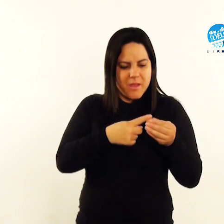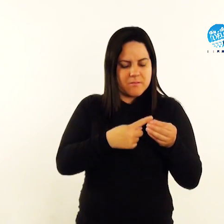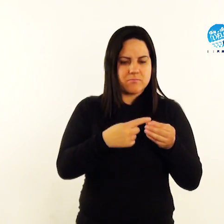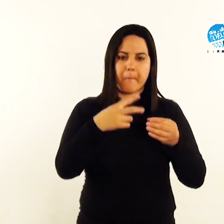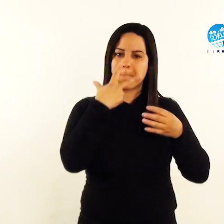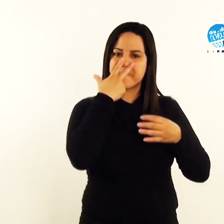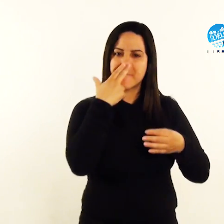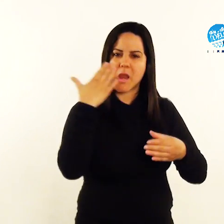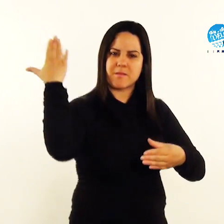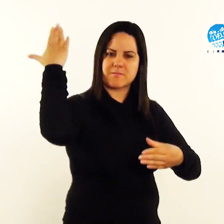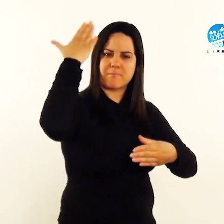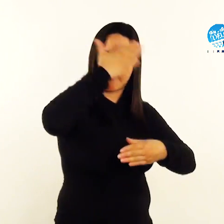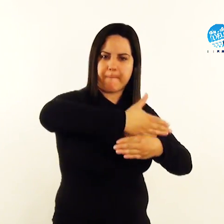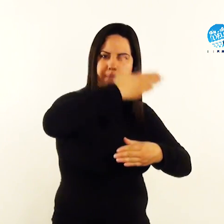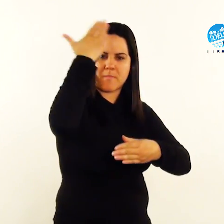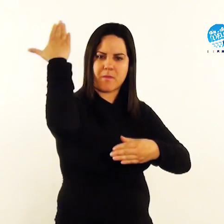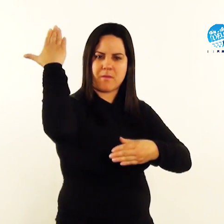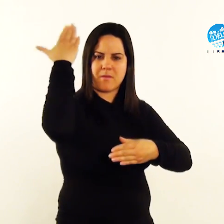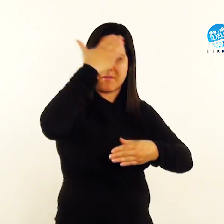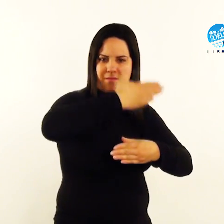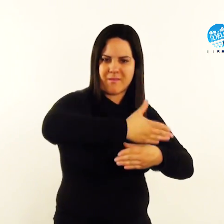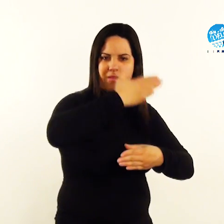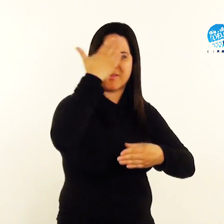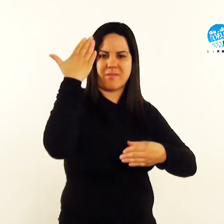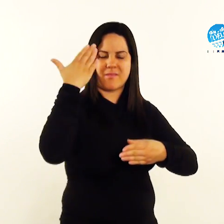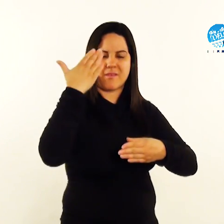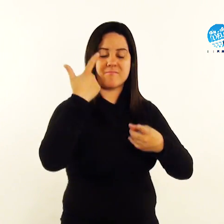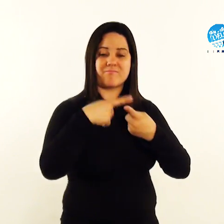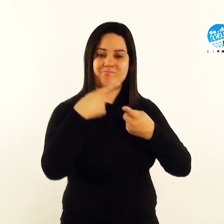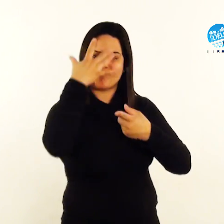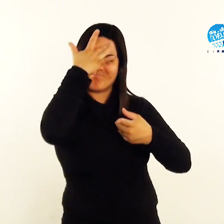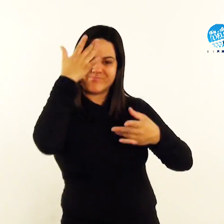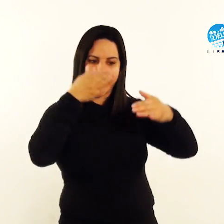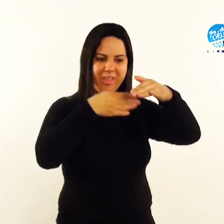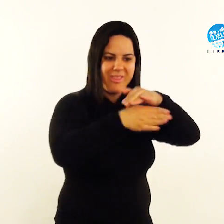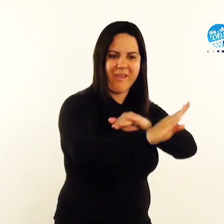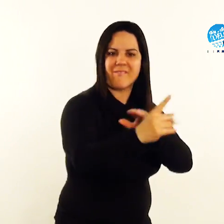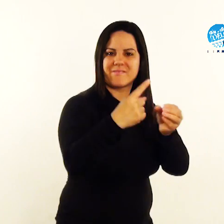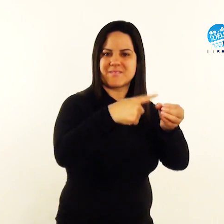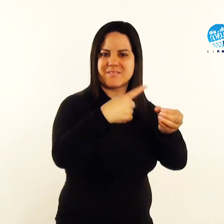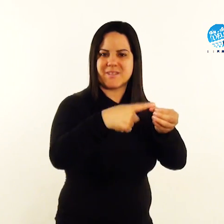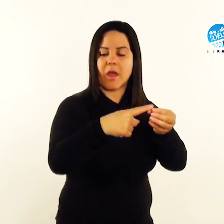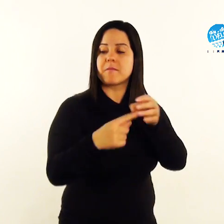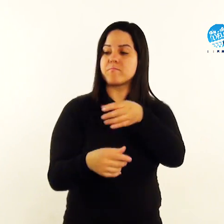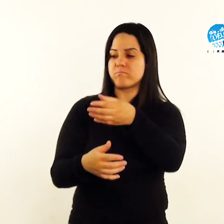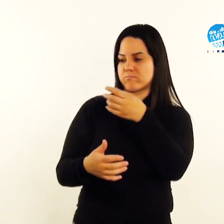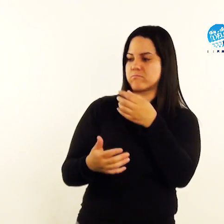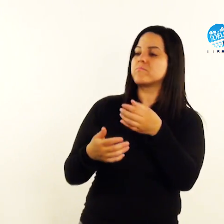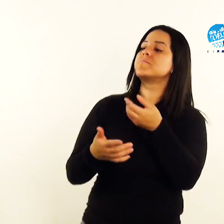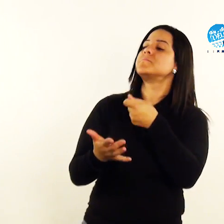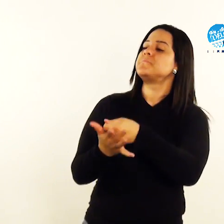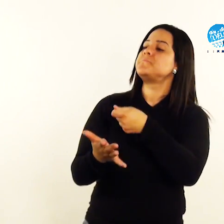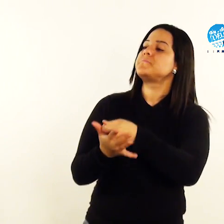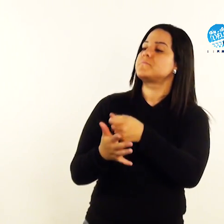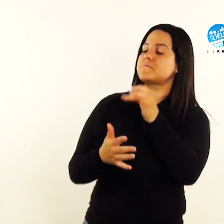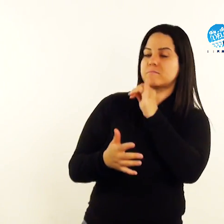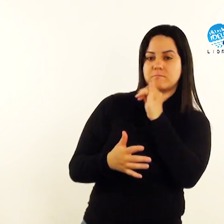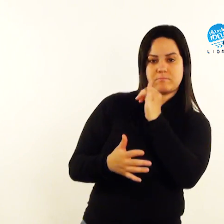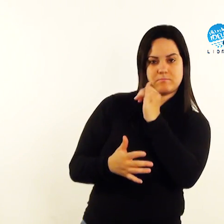espécie de pedágio. Então as pessoas que vinham para entrar na cidade, eles recolhiam os impostos, cobravam alguma coisa, uma espécie